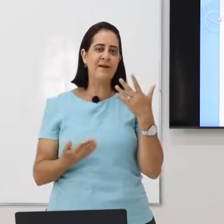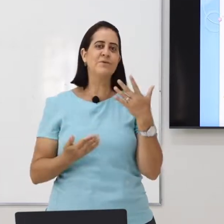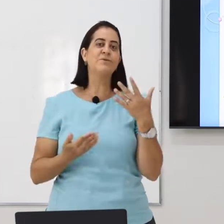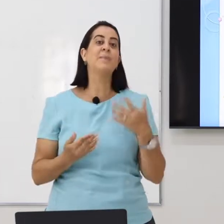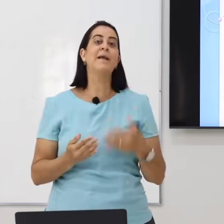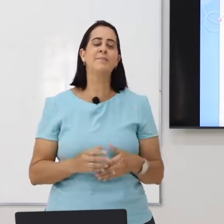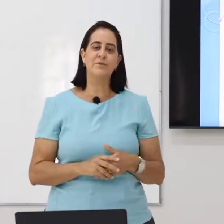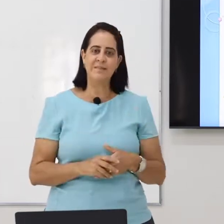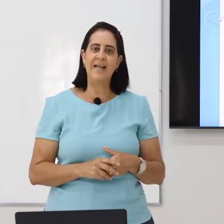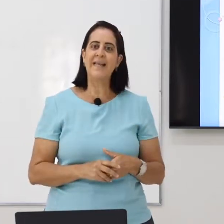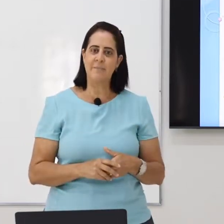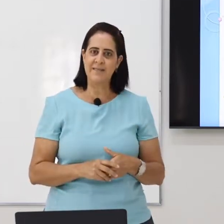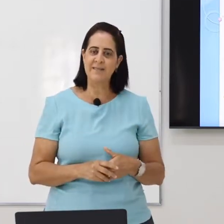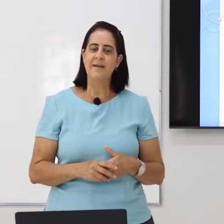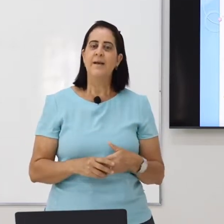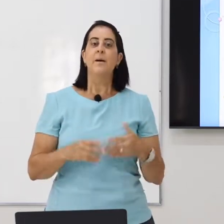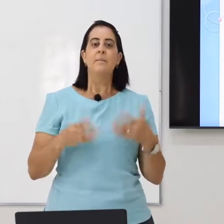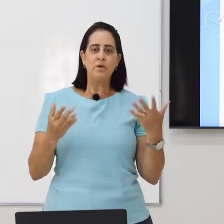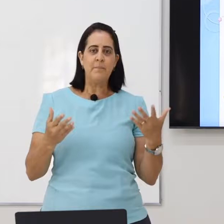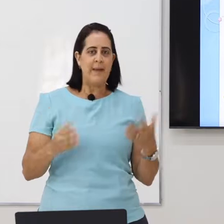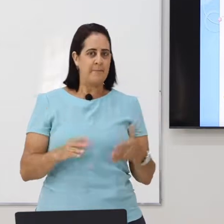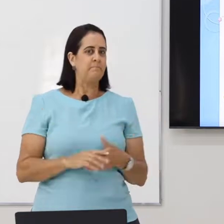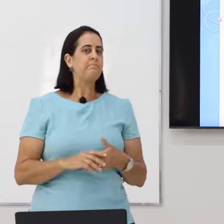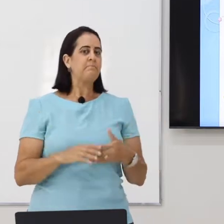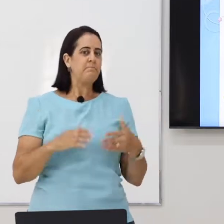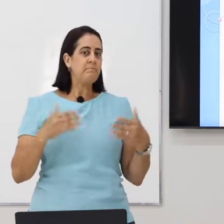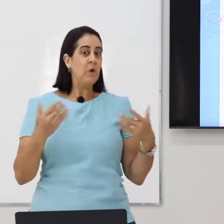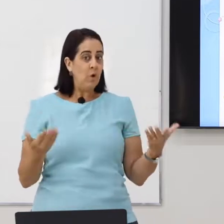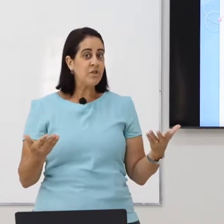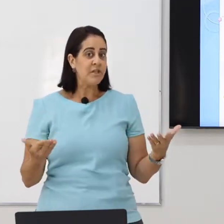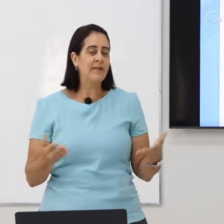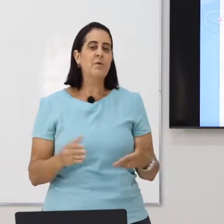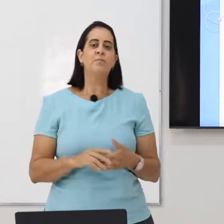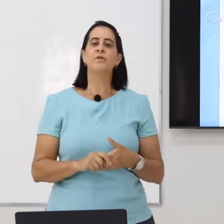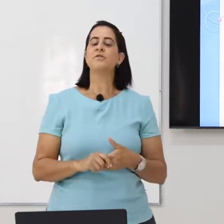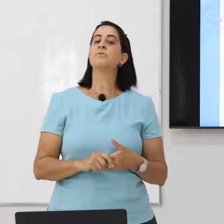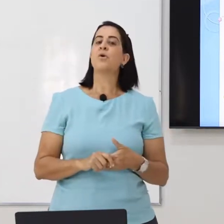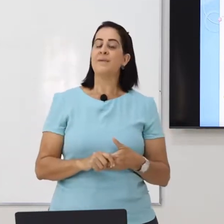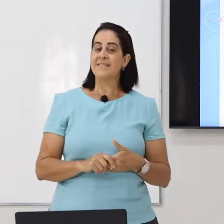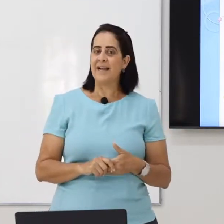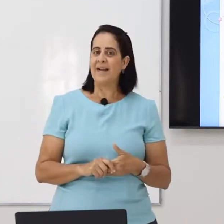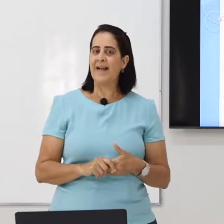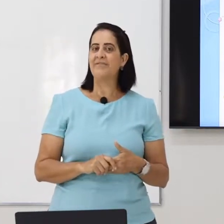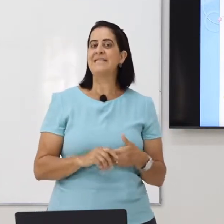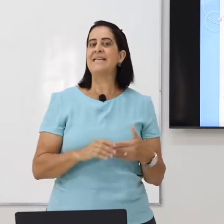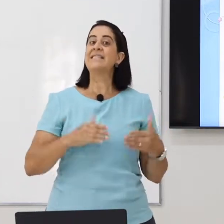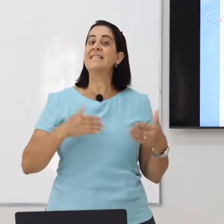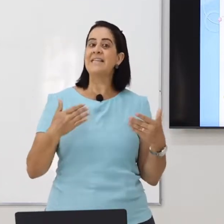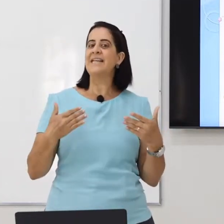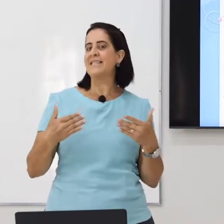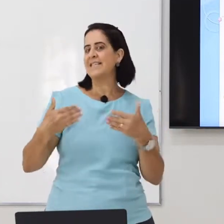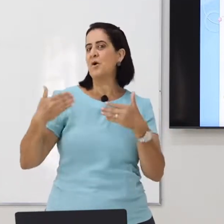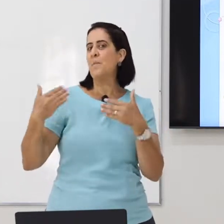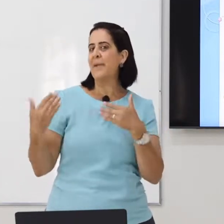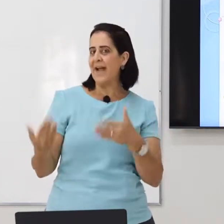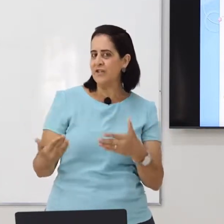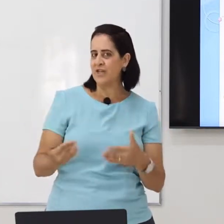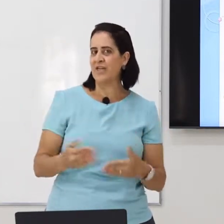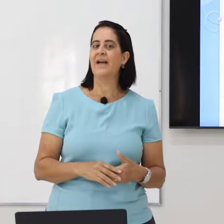dos parâmetros da Libras. Muito bem. Hoje, então, nós vamos começar a fazer a sinalização prática